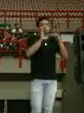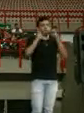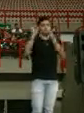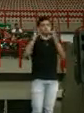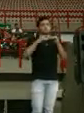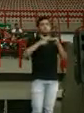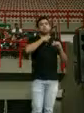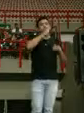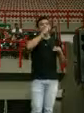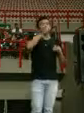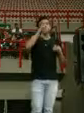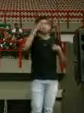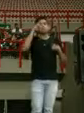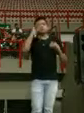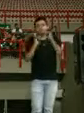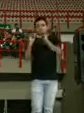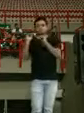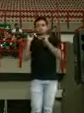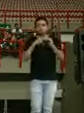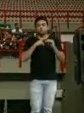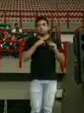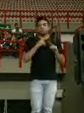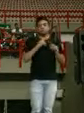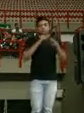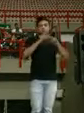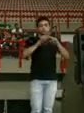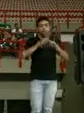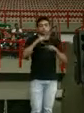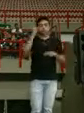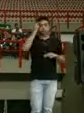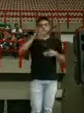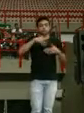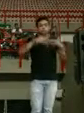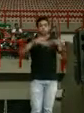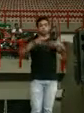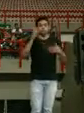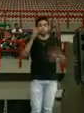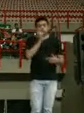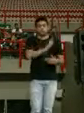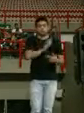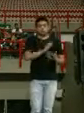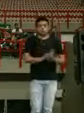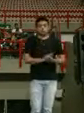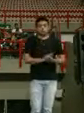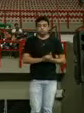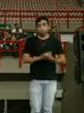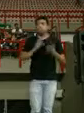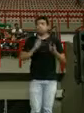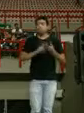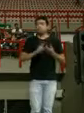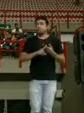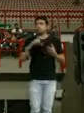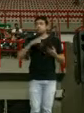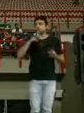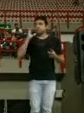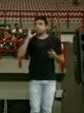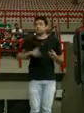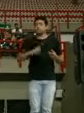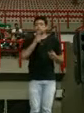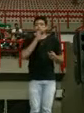ora ele dá uma desregulada aí na voz dele. Mas com o tempo isso corrige. Uma análise do espectro